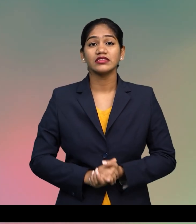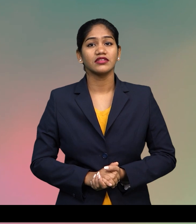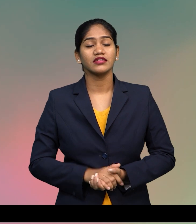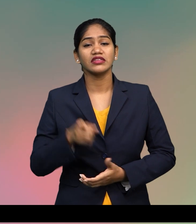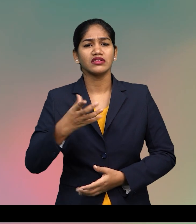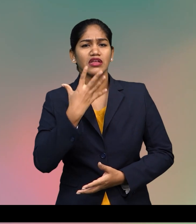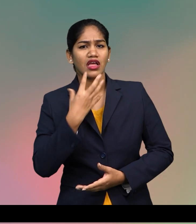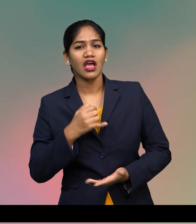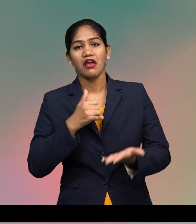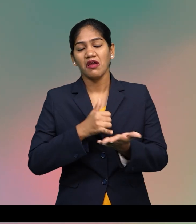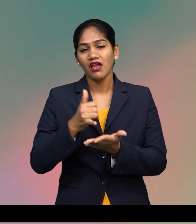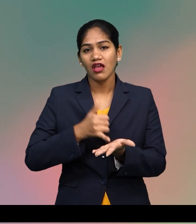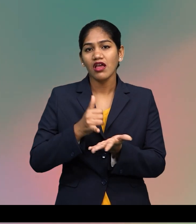పిల్లలను చదువు,